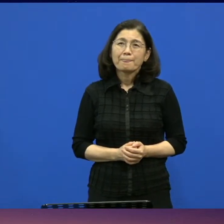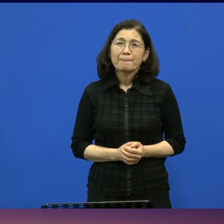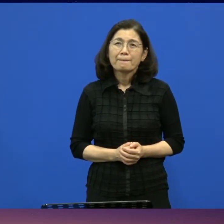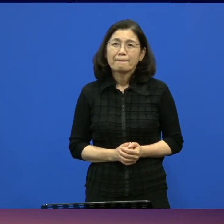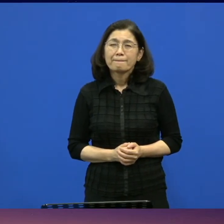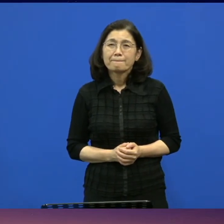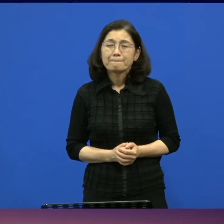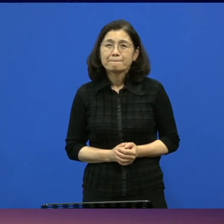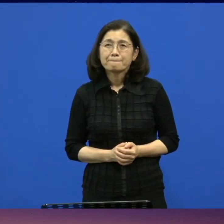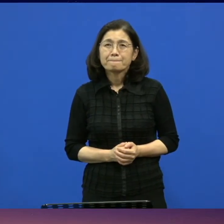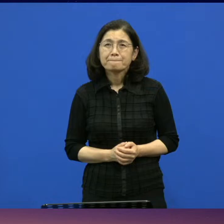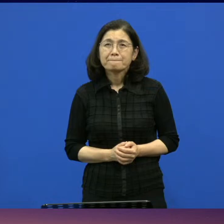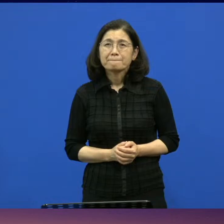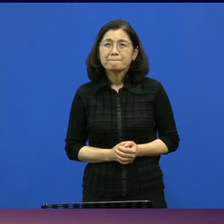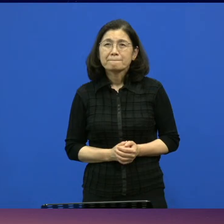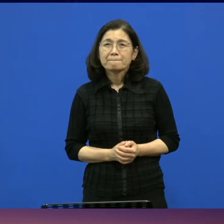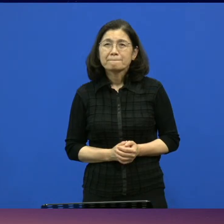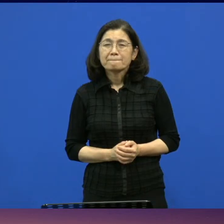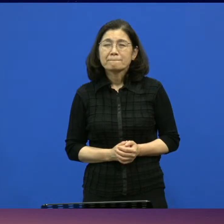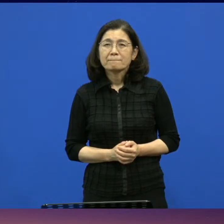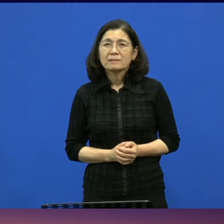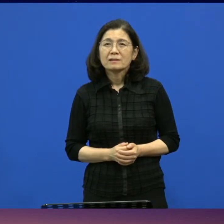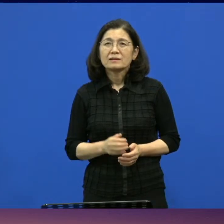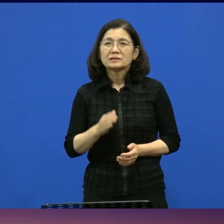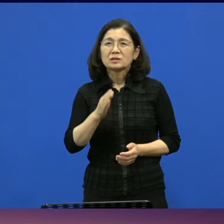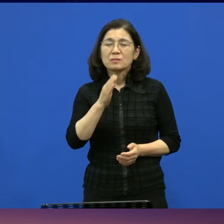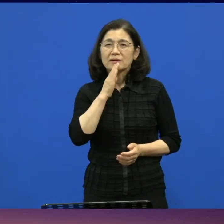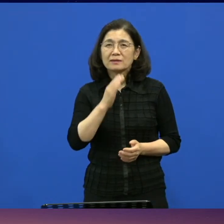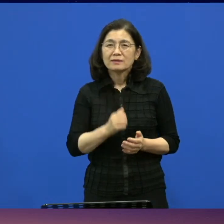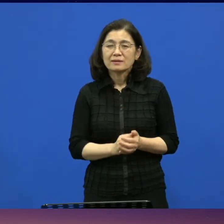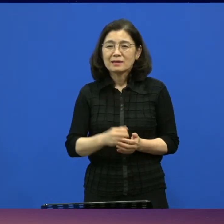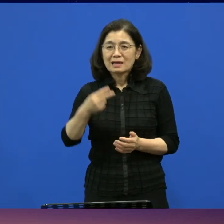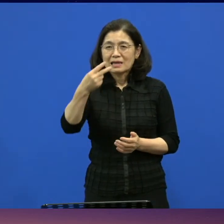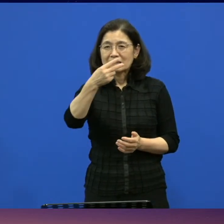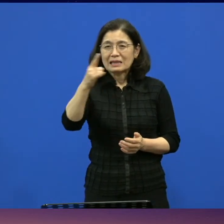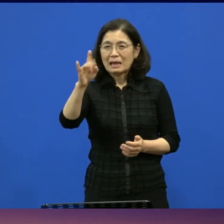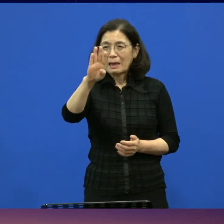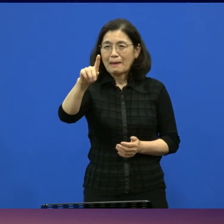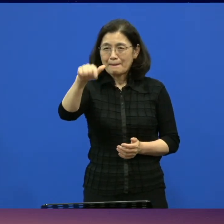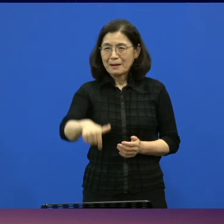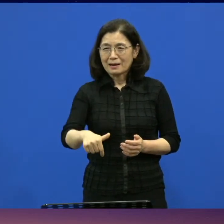잘 나가고 그냥 뭐 빵빵 터지고 대박 나고